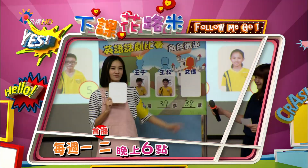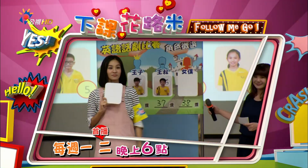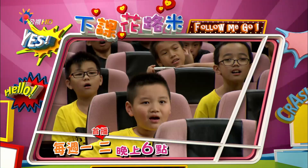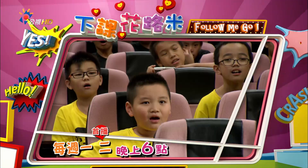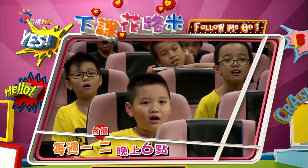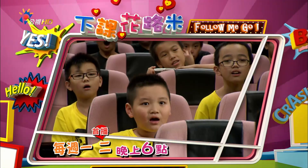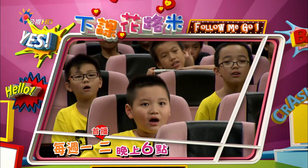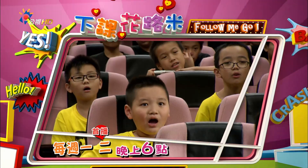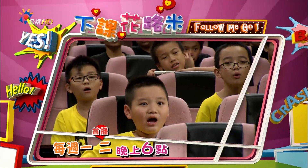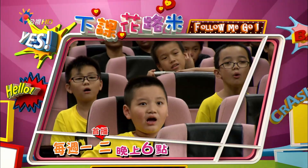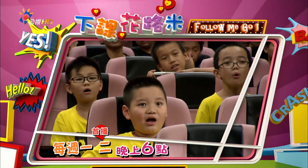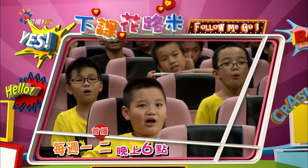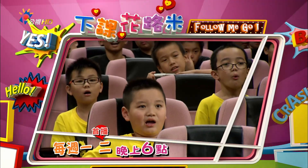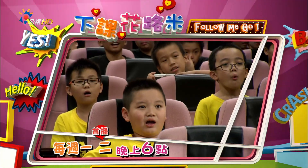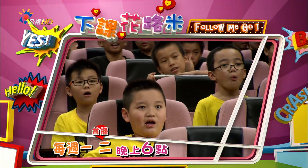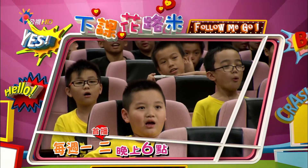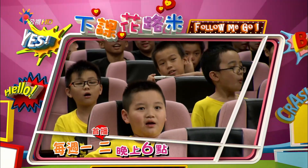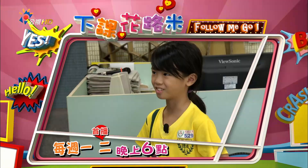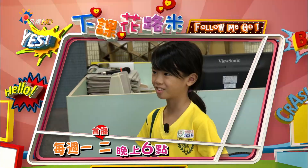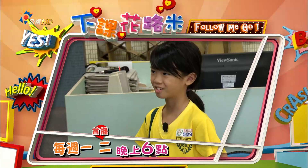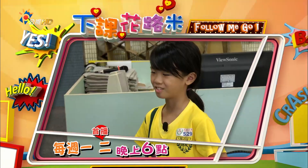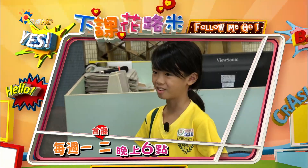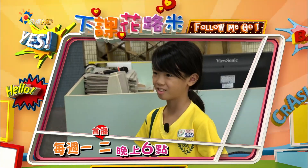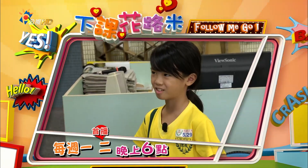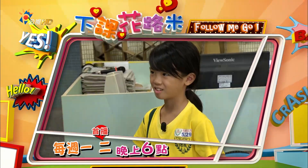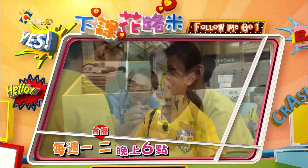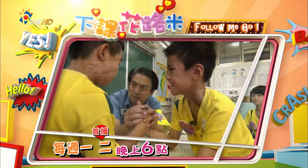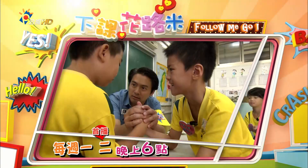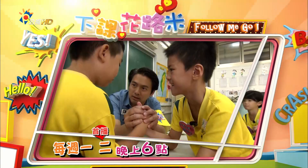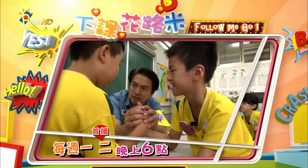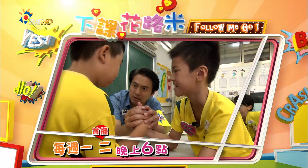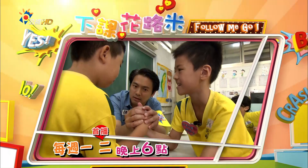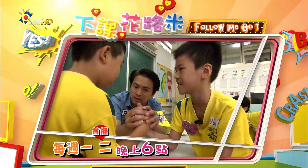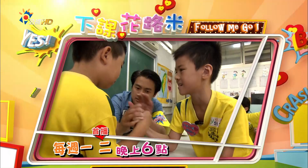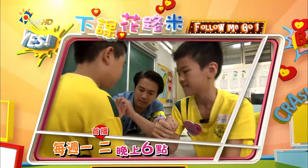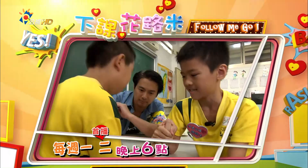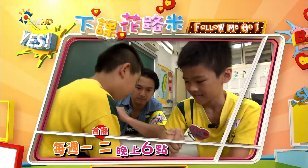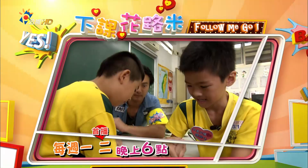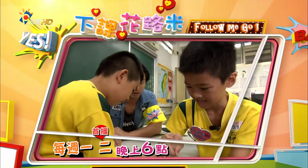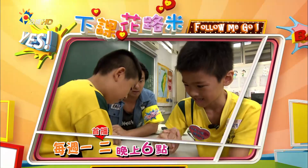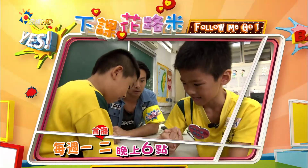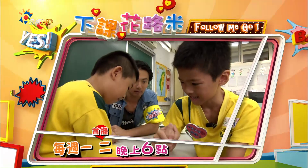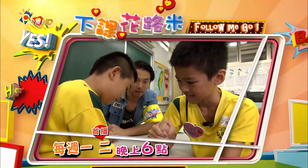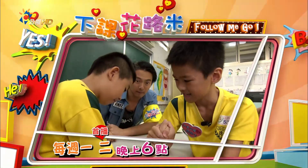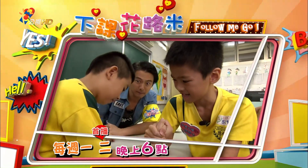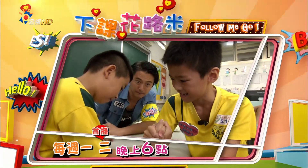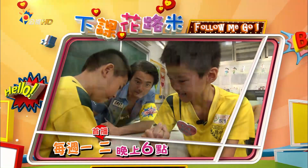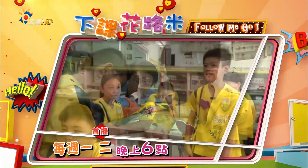码来把它填到这四个角色里。 是因为太瘦小。 那你呢？ 是因为身材